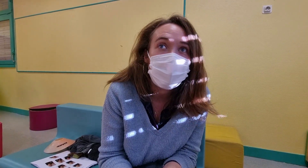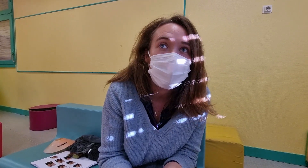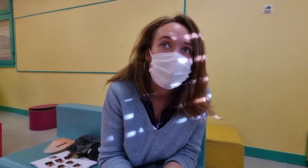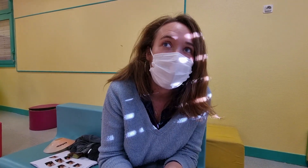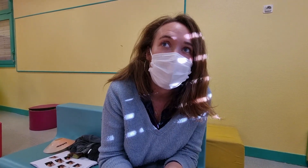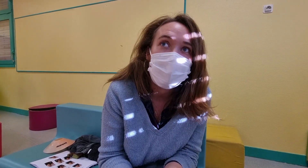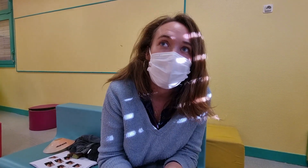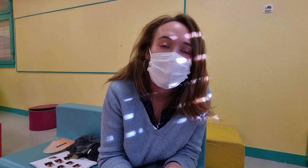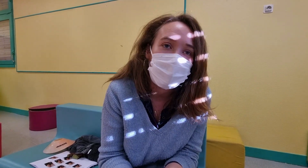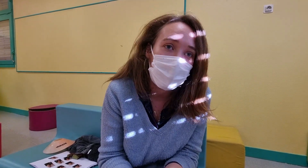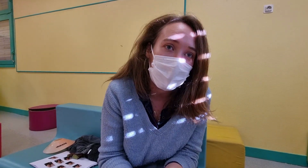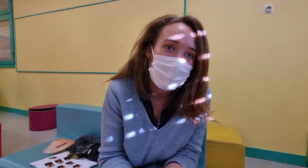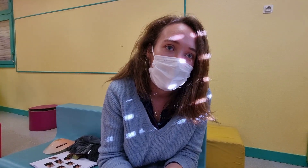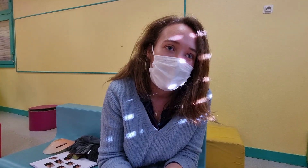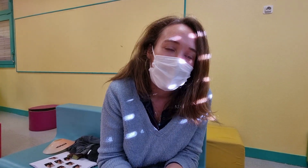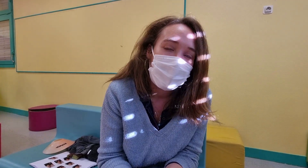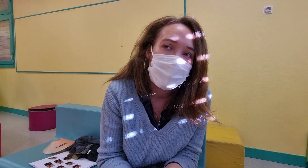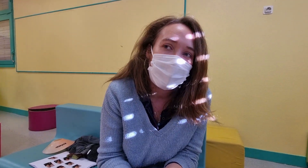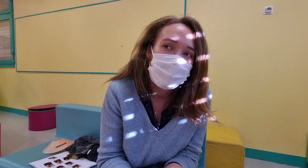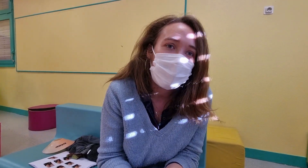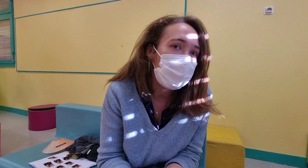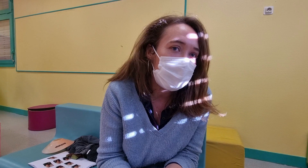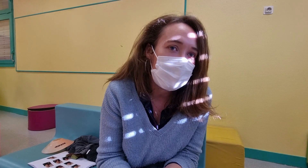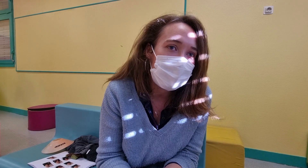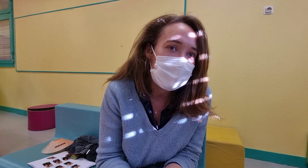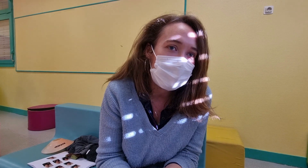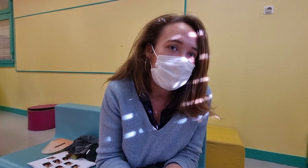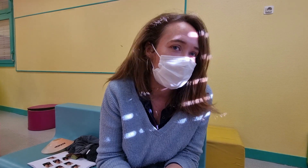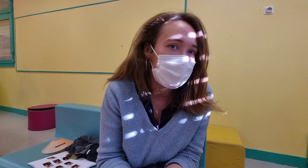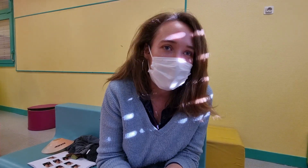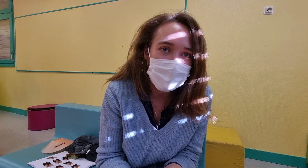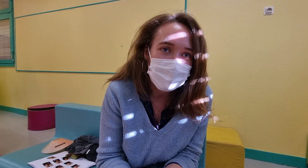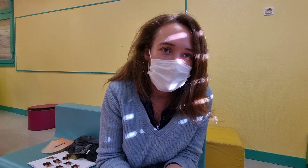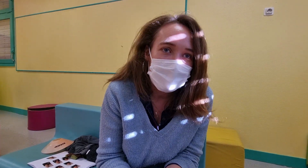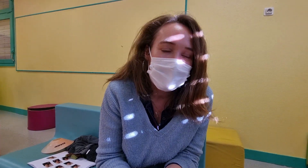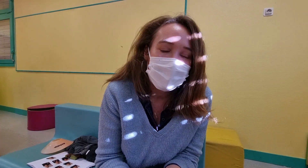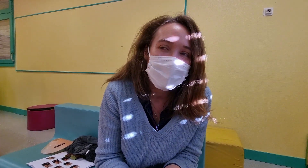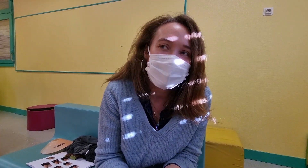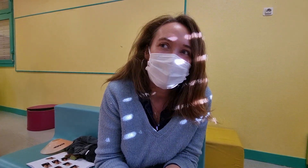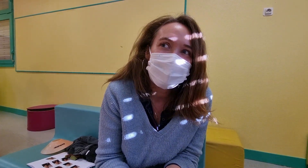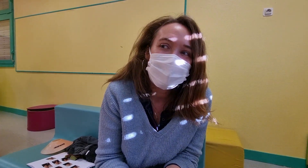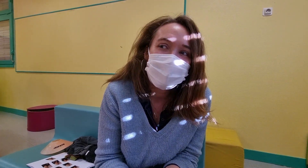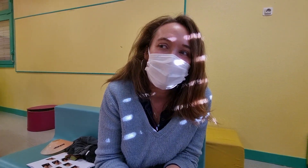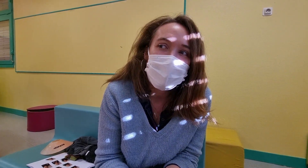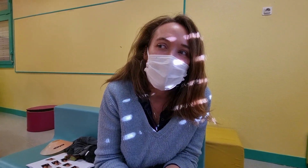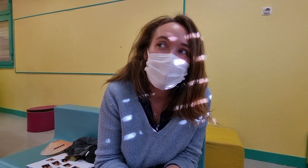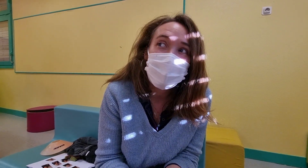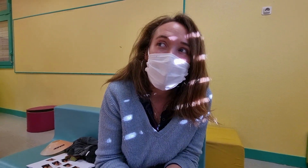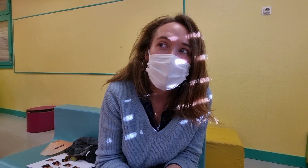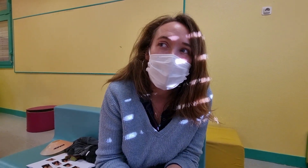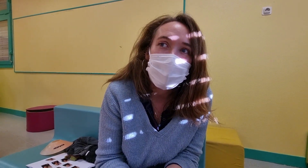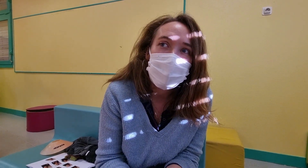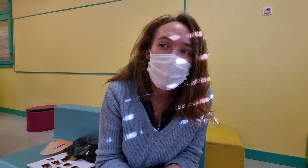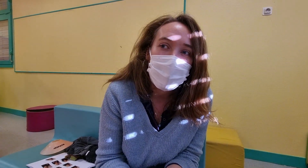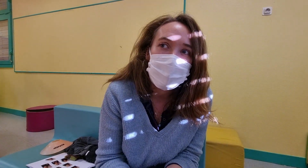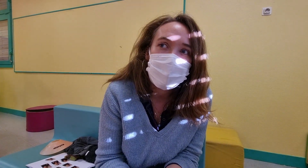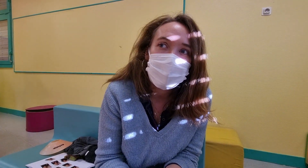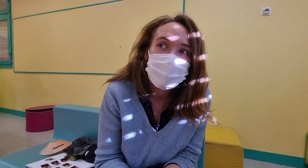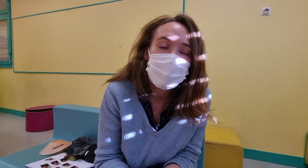depuis ses 6 mois. Son premier signe ça a été manger. Et donc moi ça m'a vraiment permis de